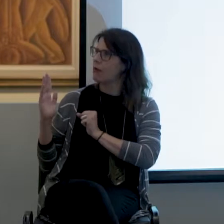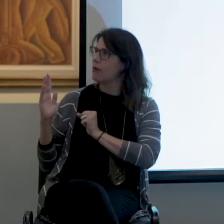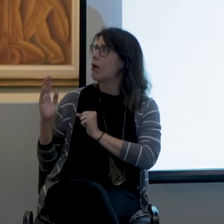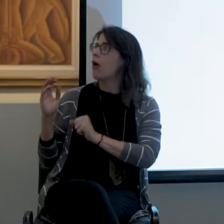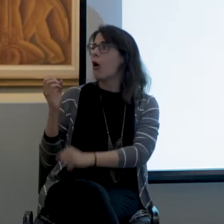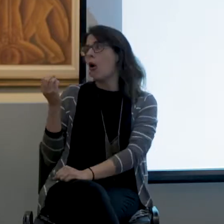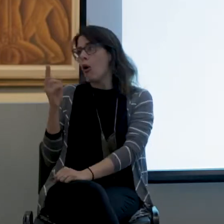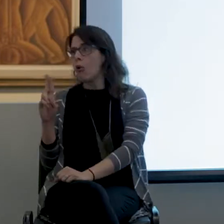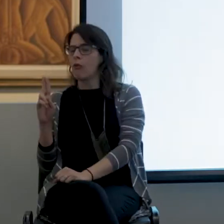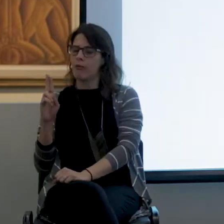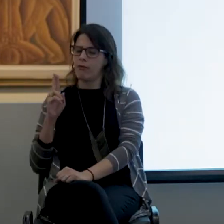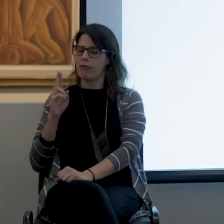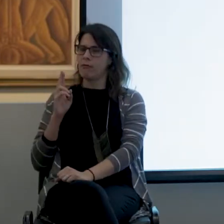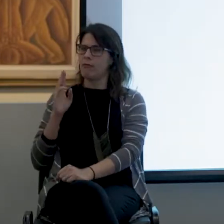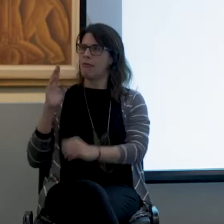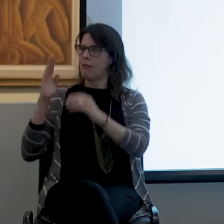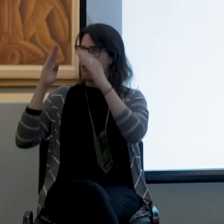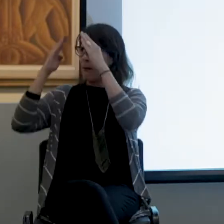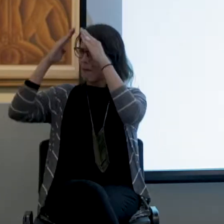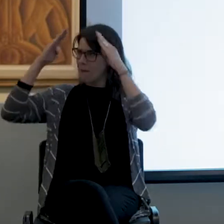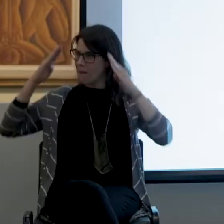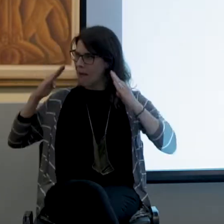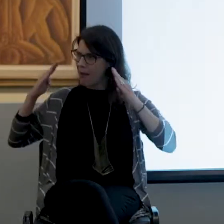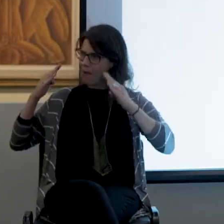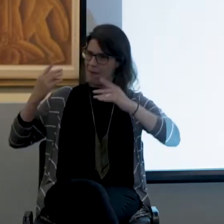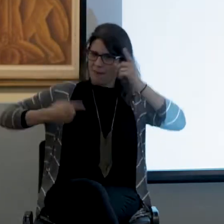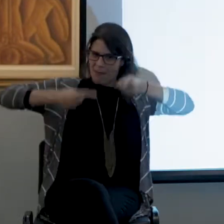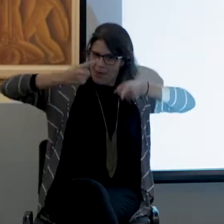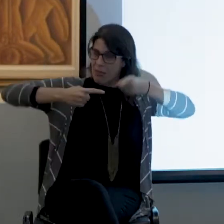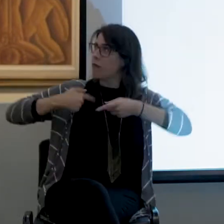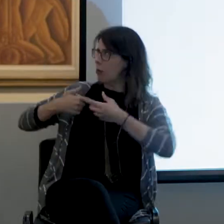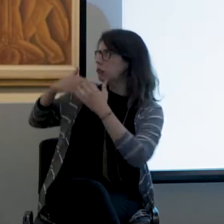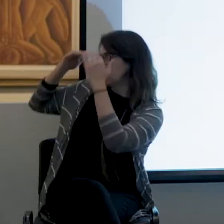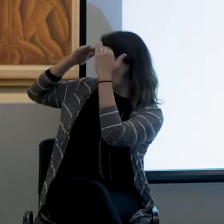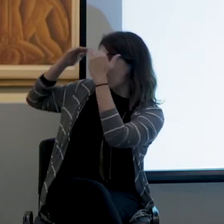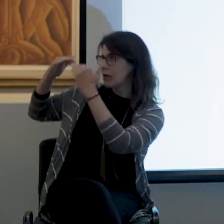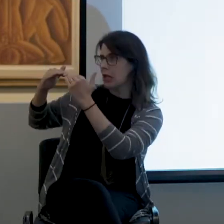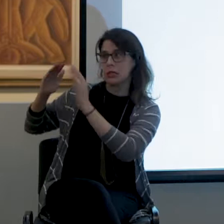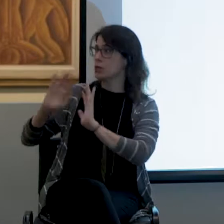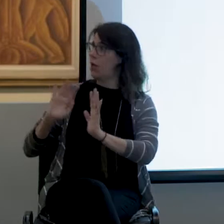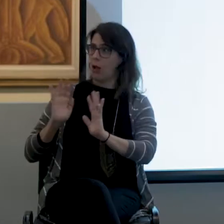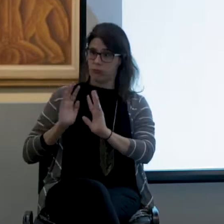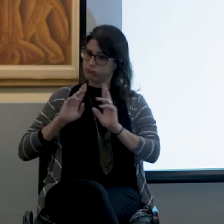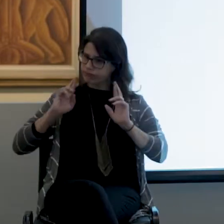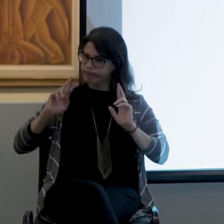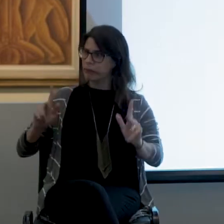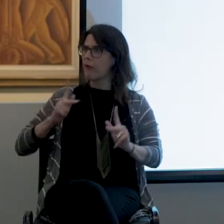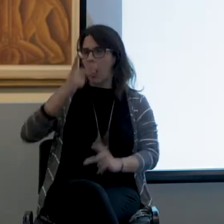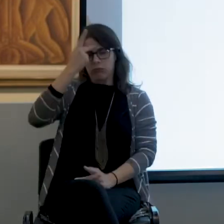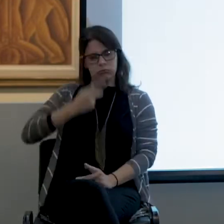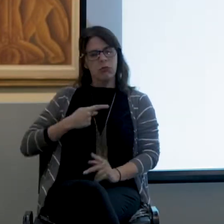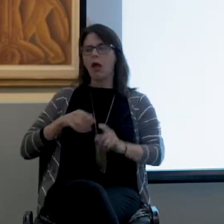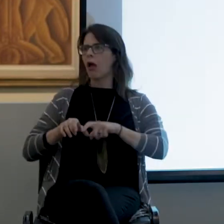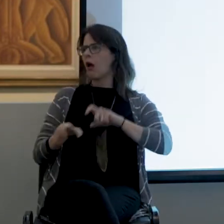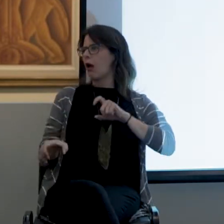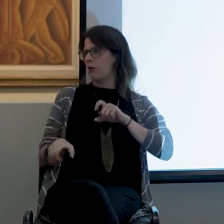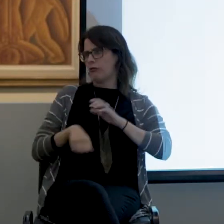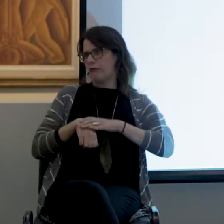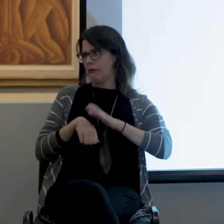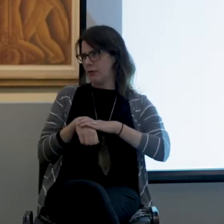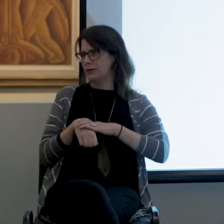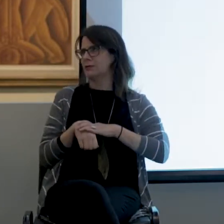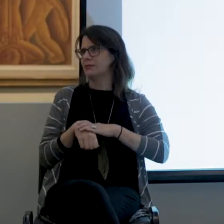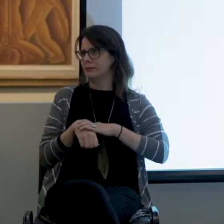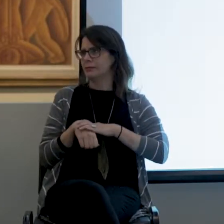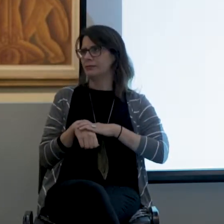mandava. O objetivo da educação, e o livro clássico disso é um livro lindo, deslumbrante, inclusive pela maneira com que é